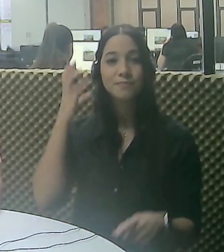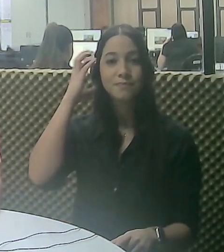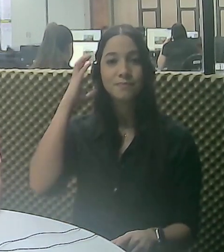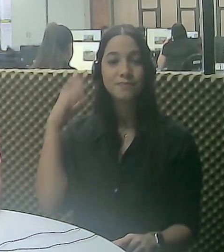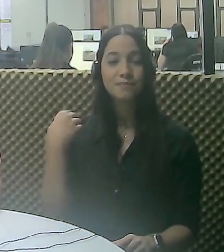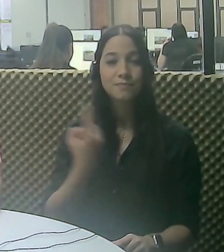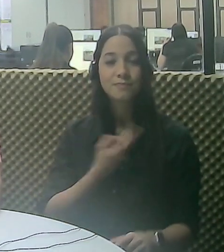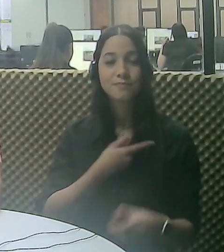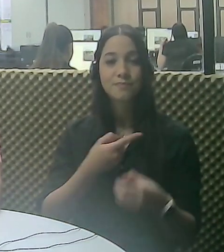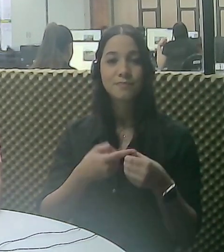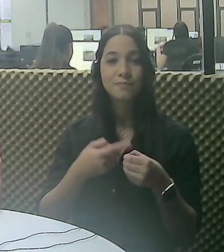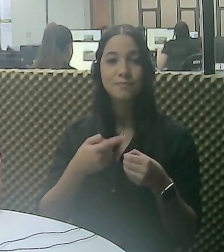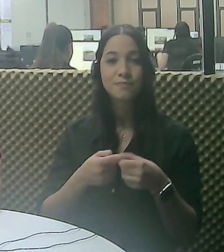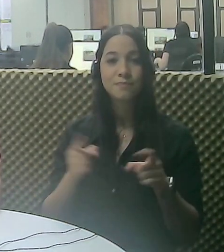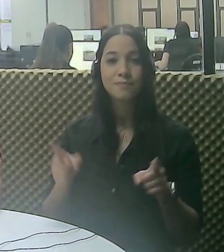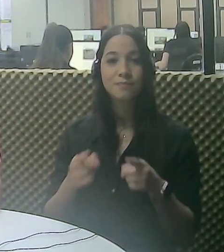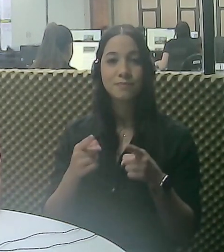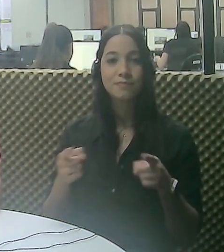Rádio Nossa Cidade.